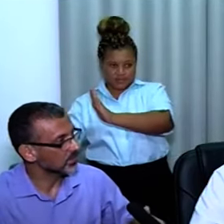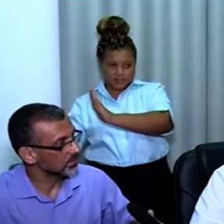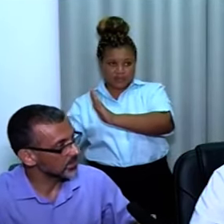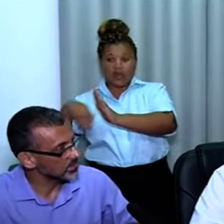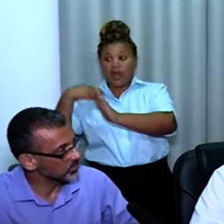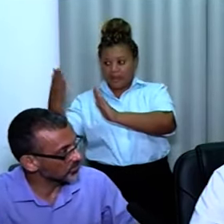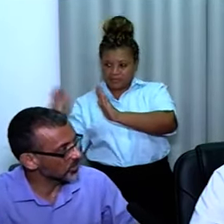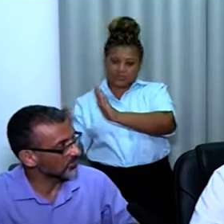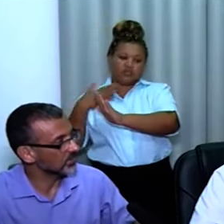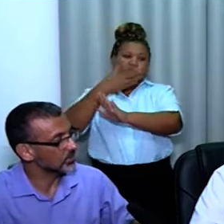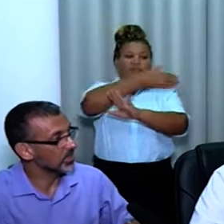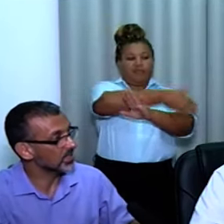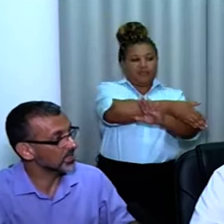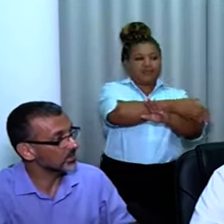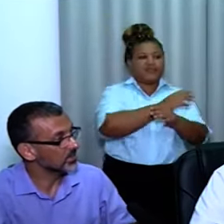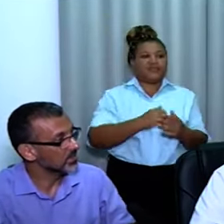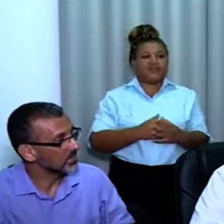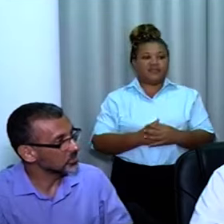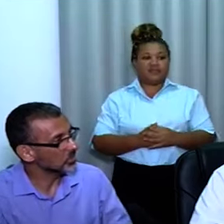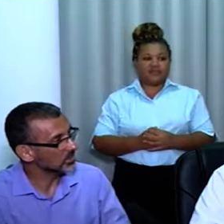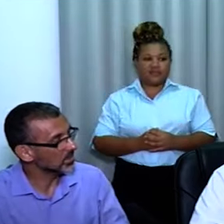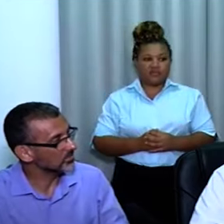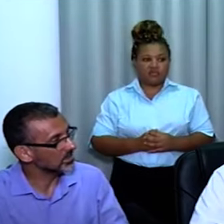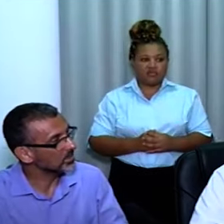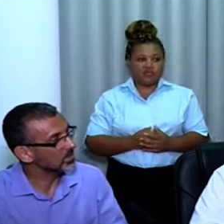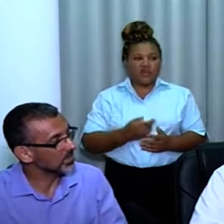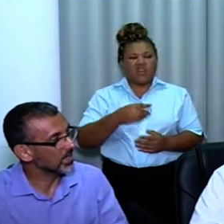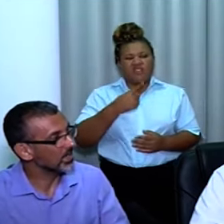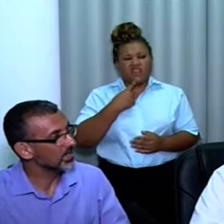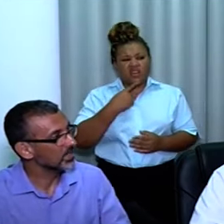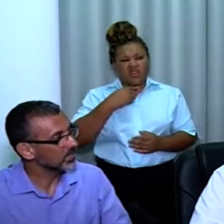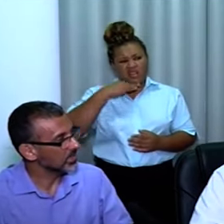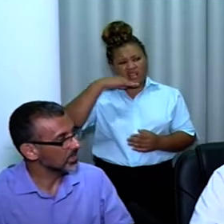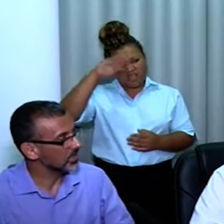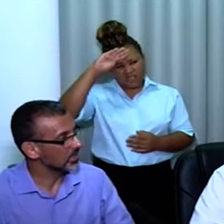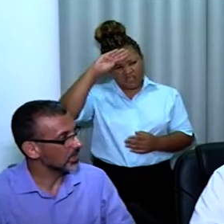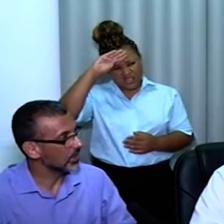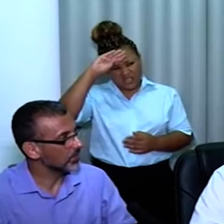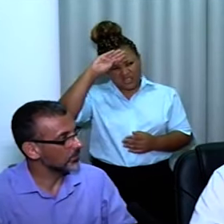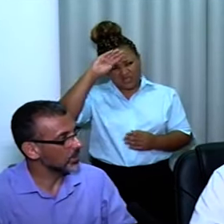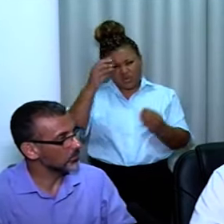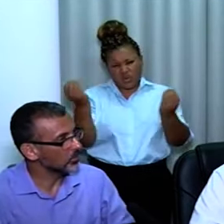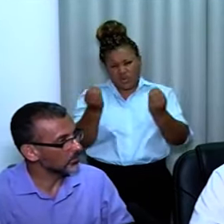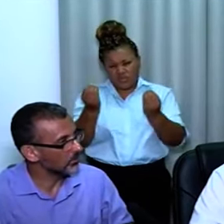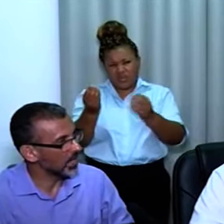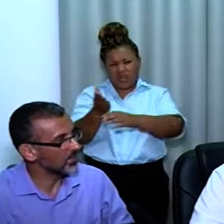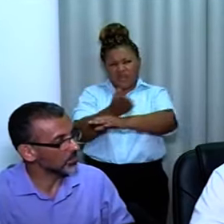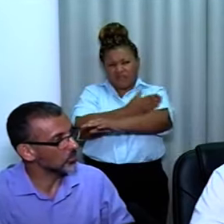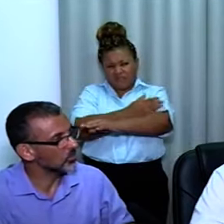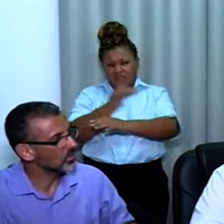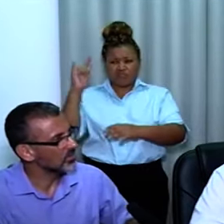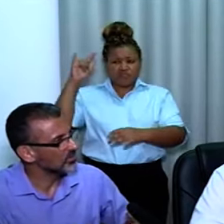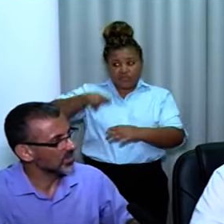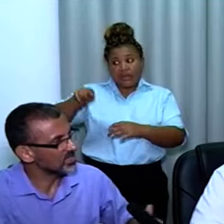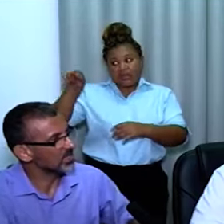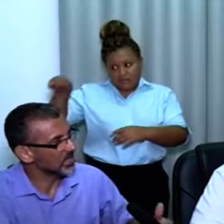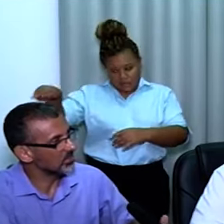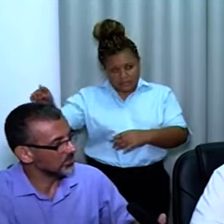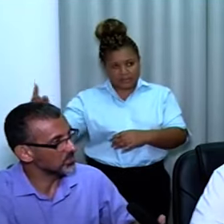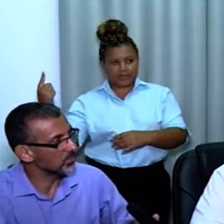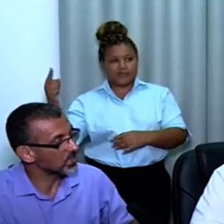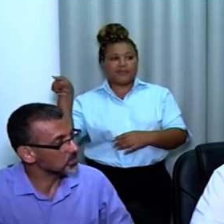ont history of travel, ou bien qui ont les autres ben critères qui pour permettre nous